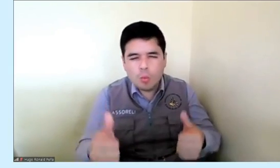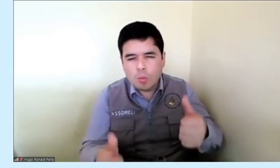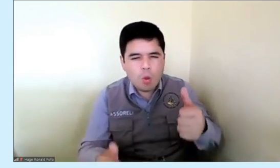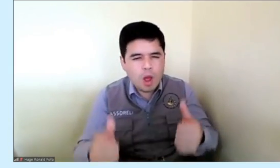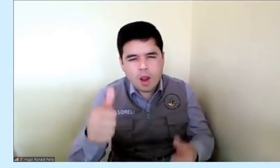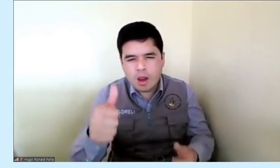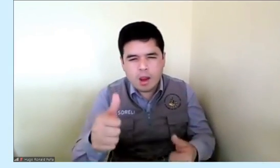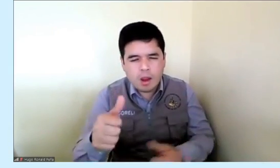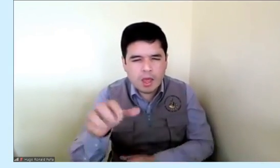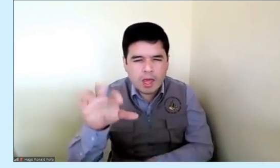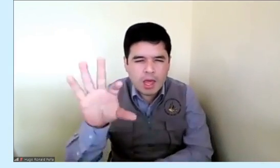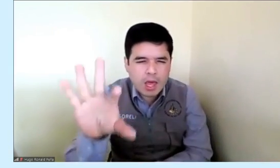¿Cuál?